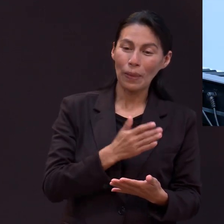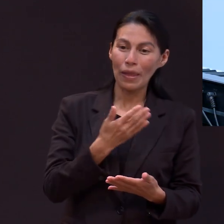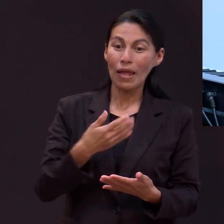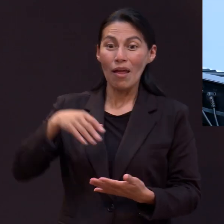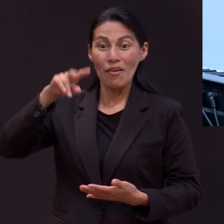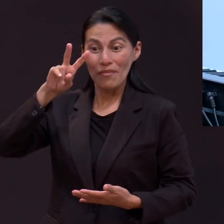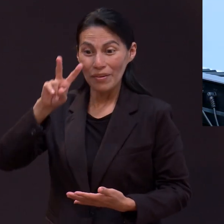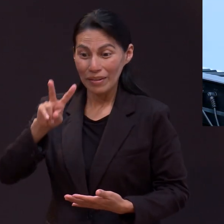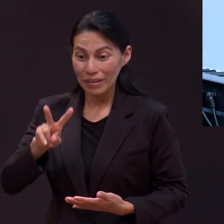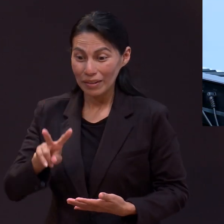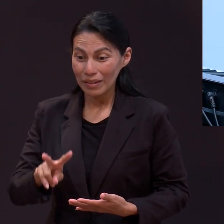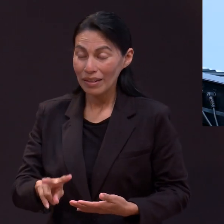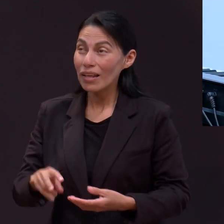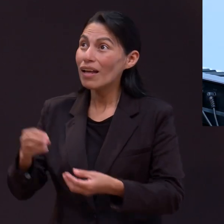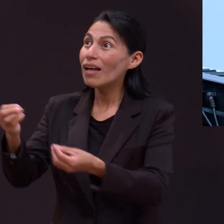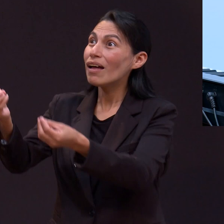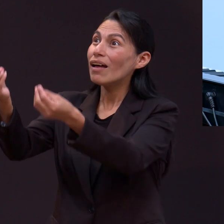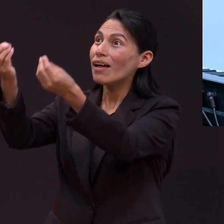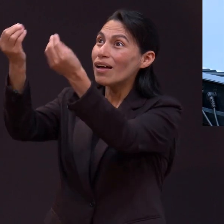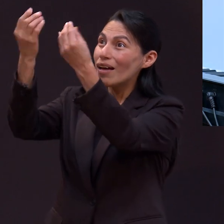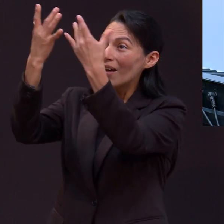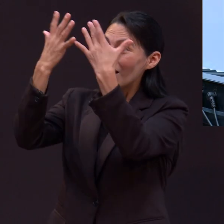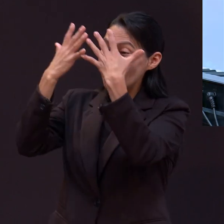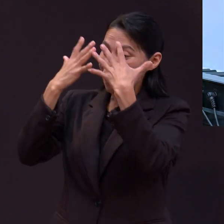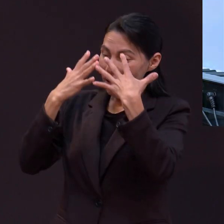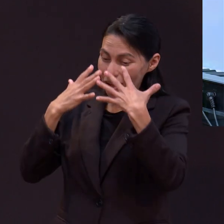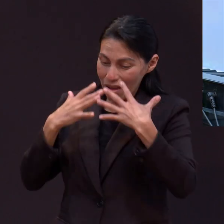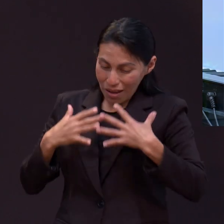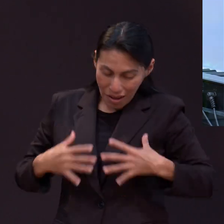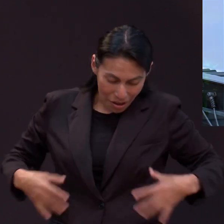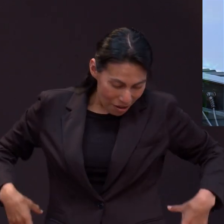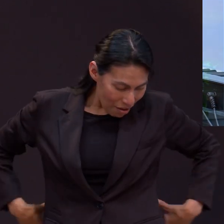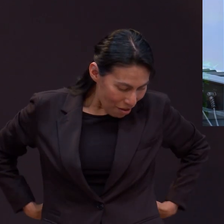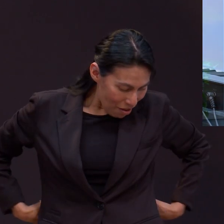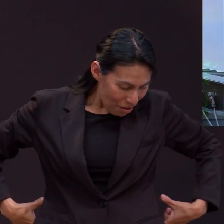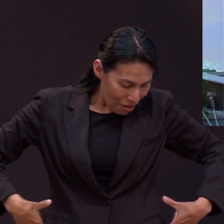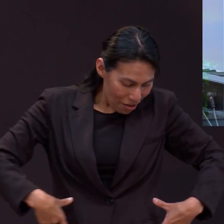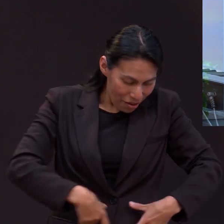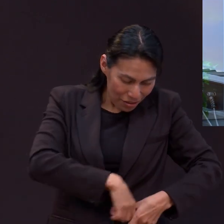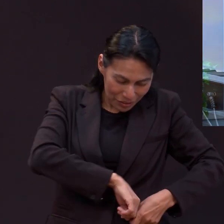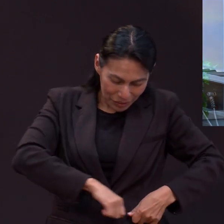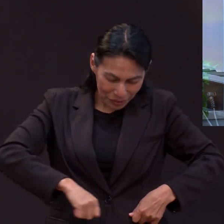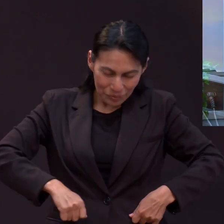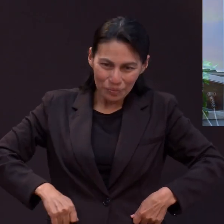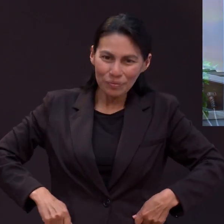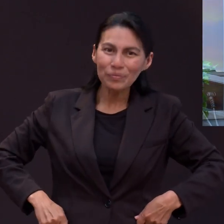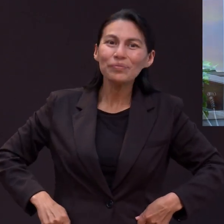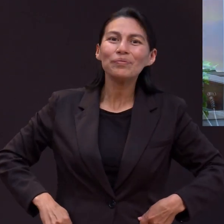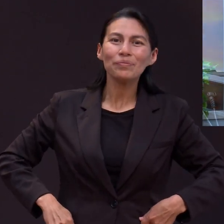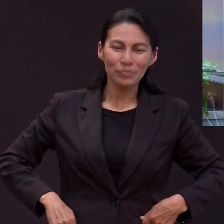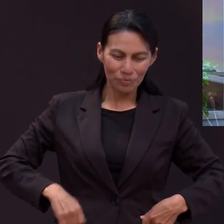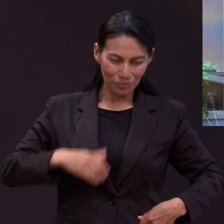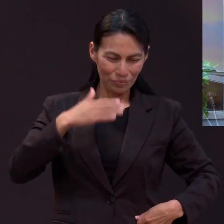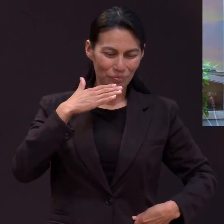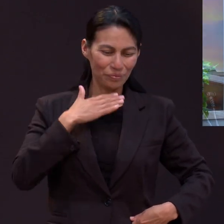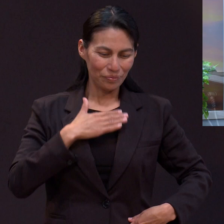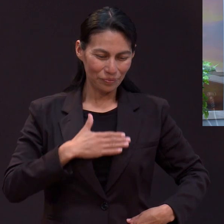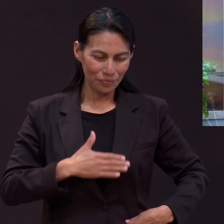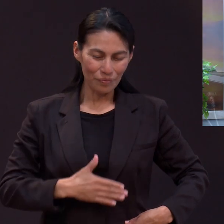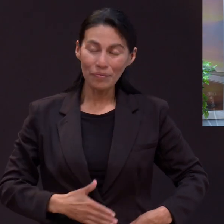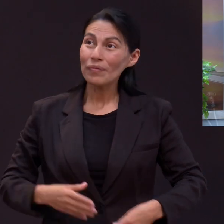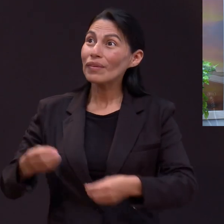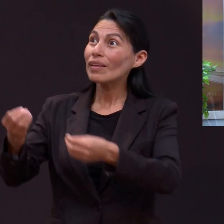me ciñó con el cinturón de la verdad me